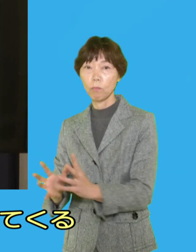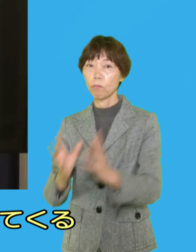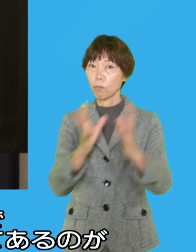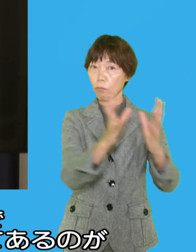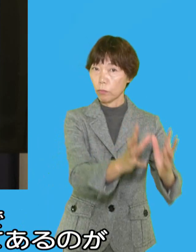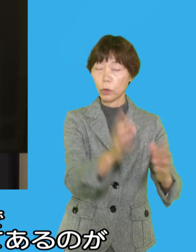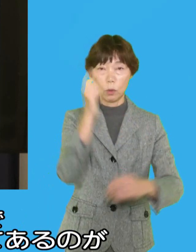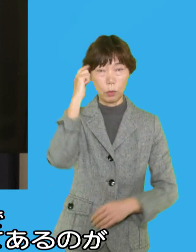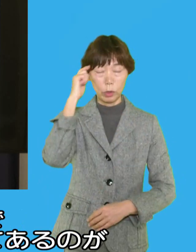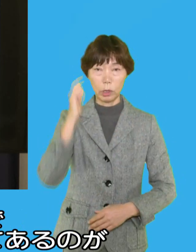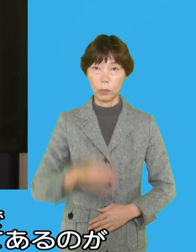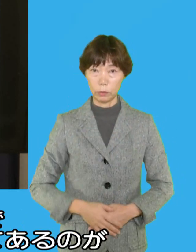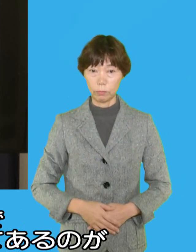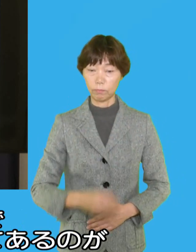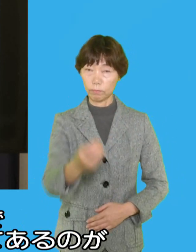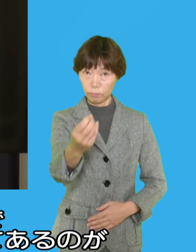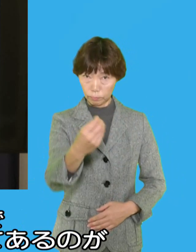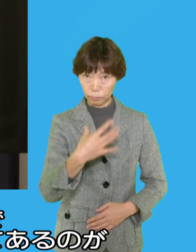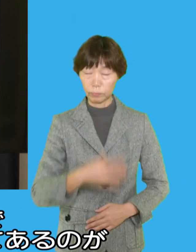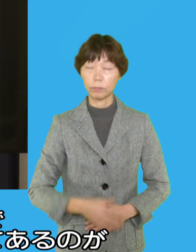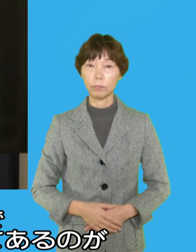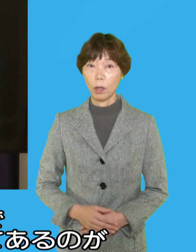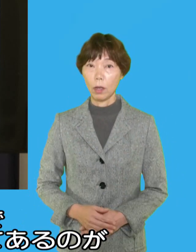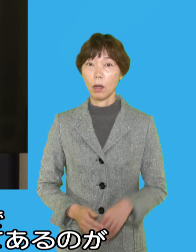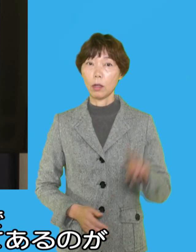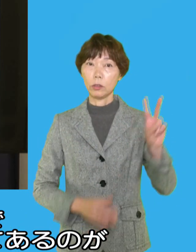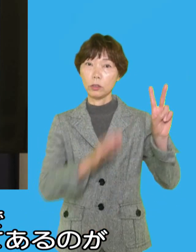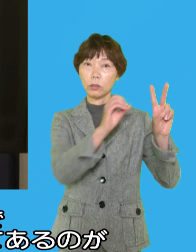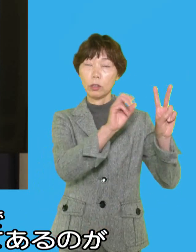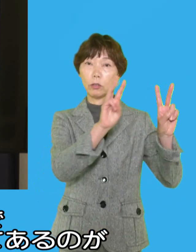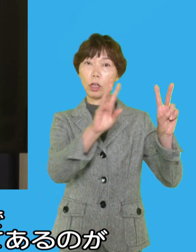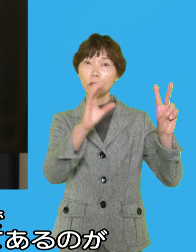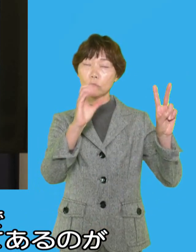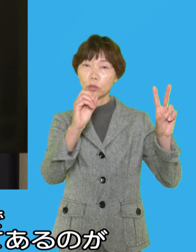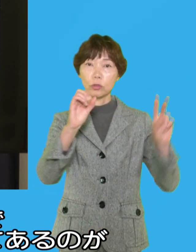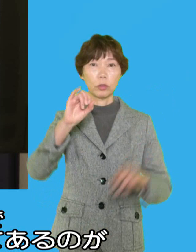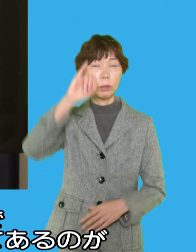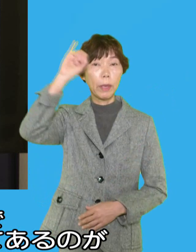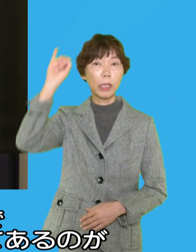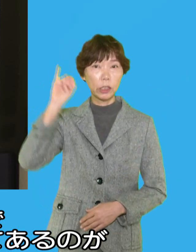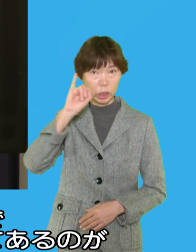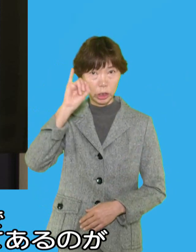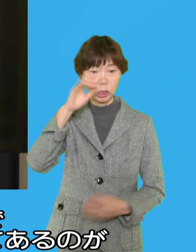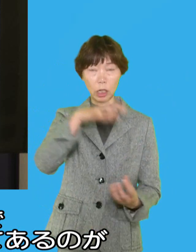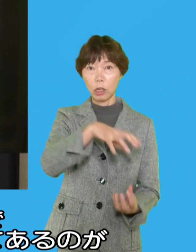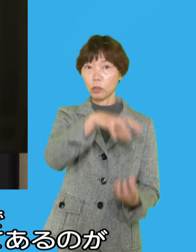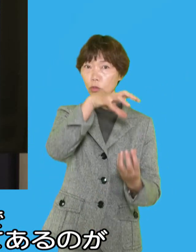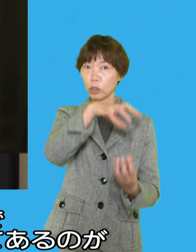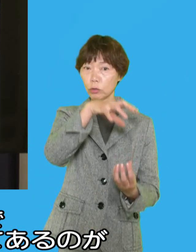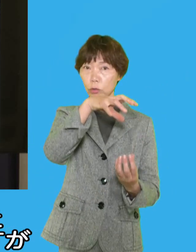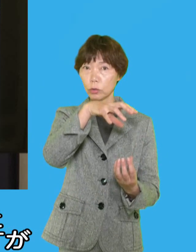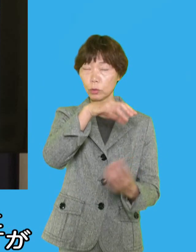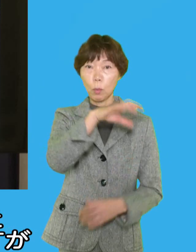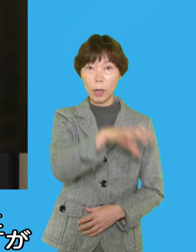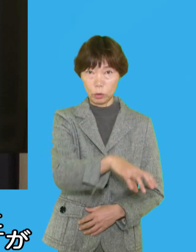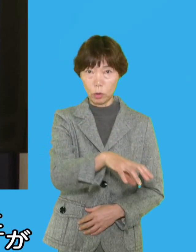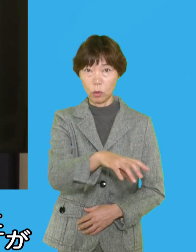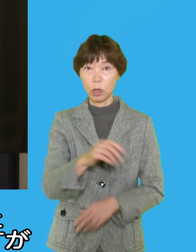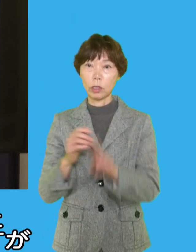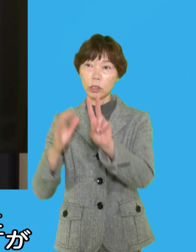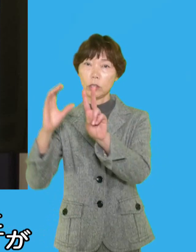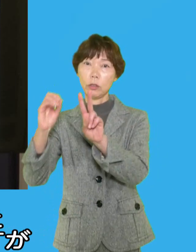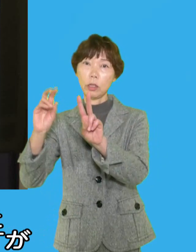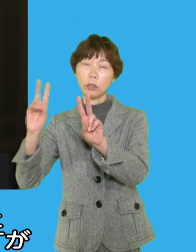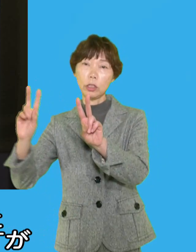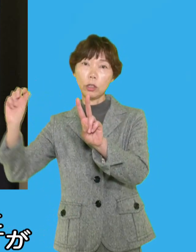ています。 あとすみません、30年度のイメージで、はい、ガス気球の運行って書いてあるのが25年度の